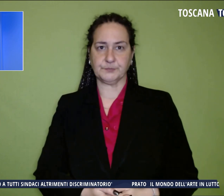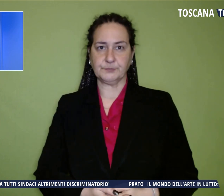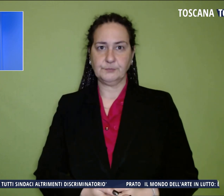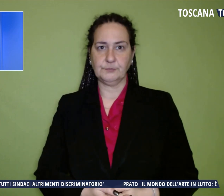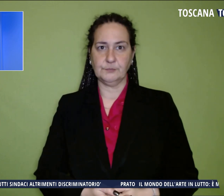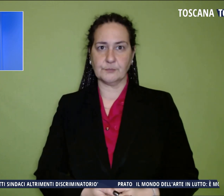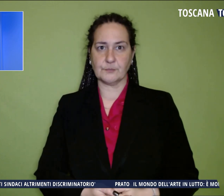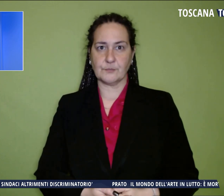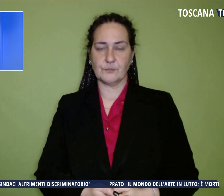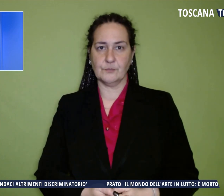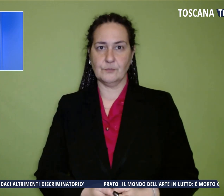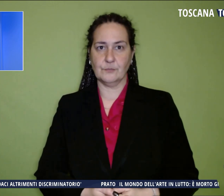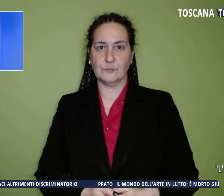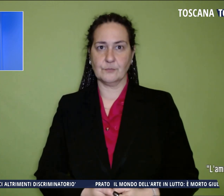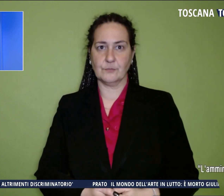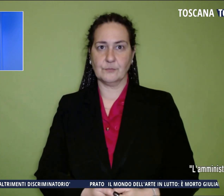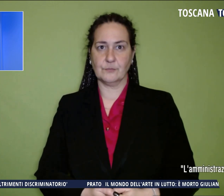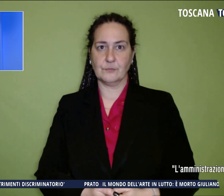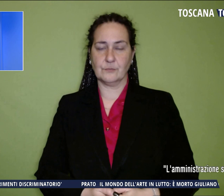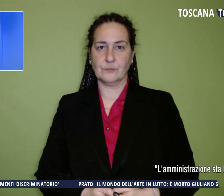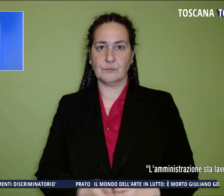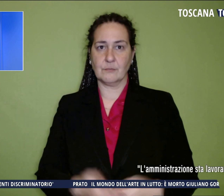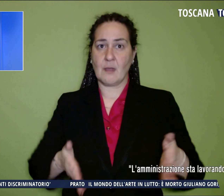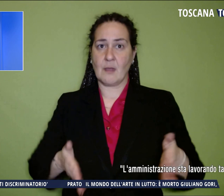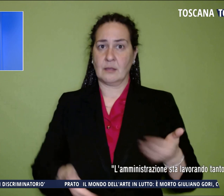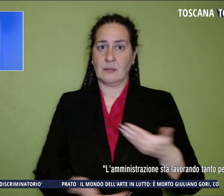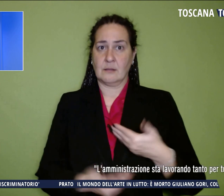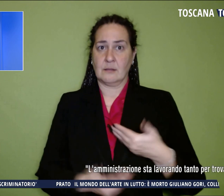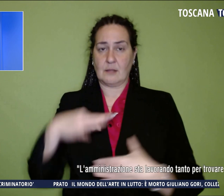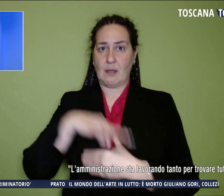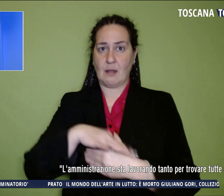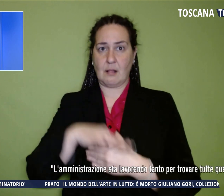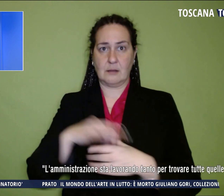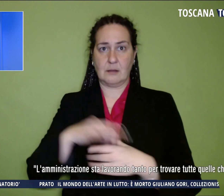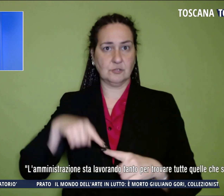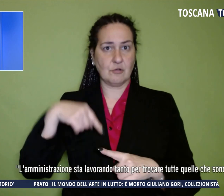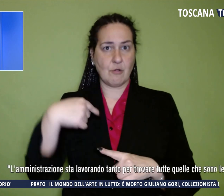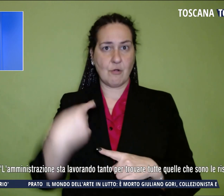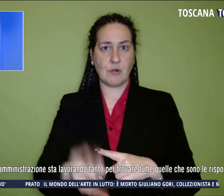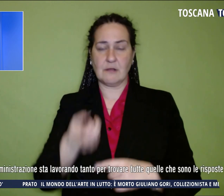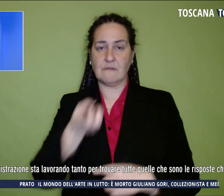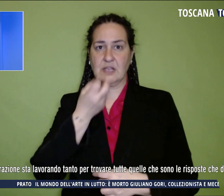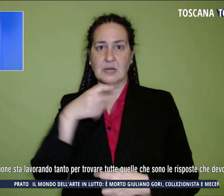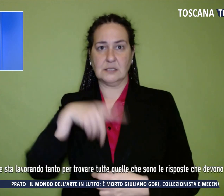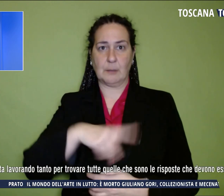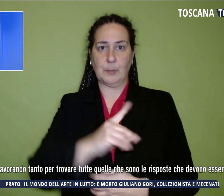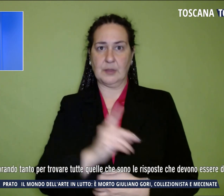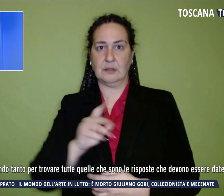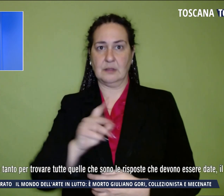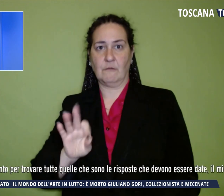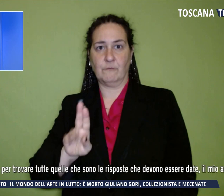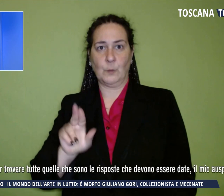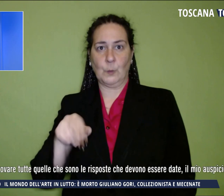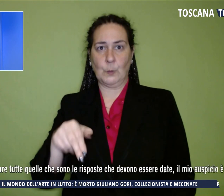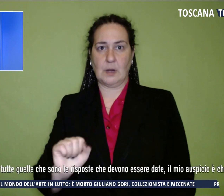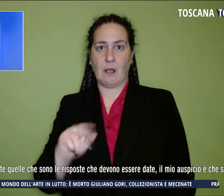E la candidata alle prossime elezioni amministrative a Firenze per il PD Sara Funaro, a